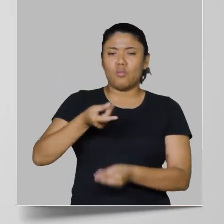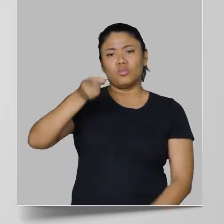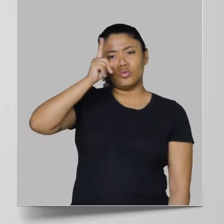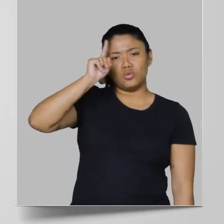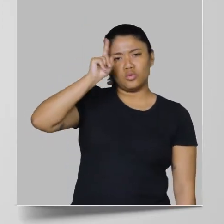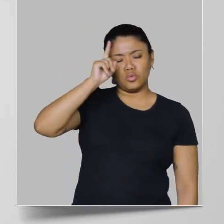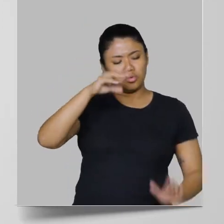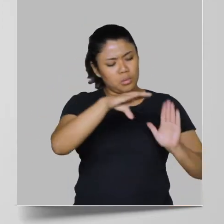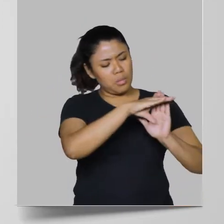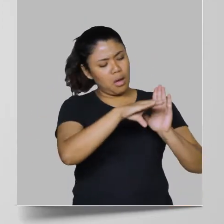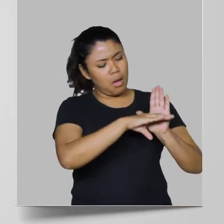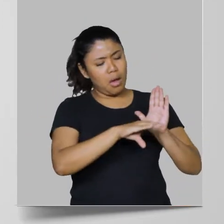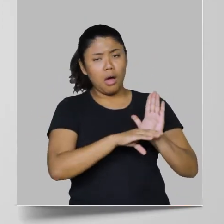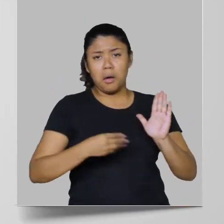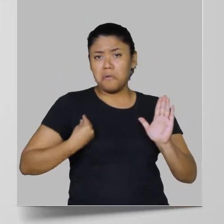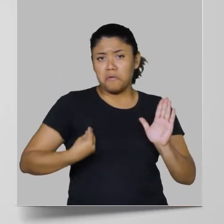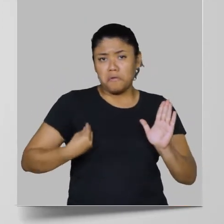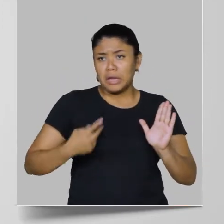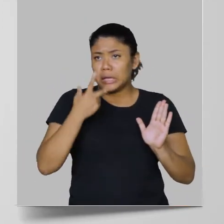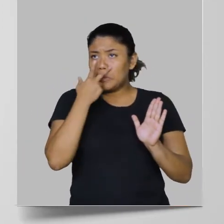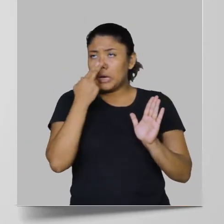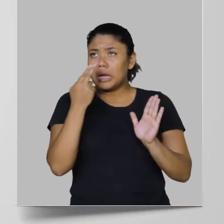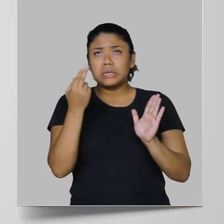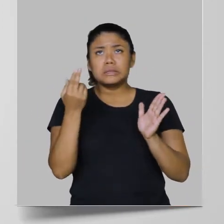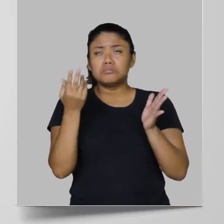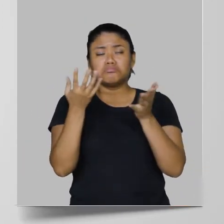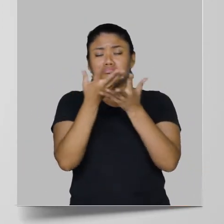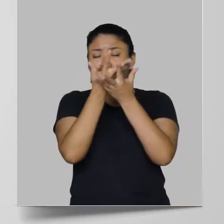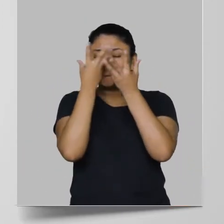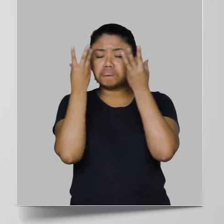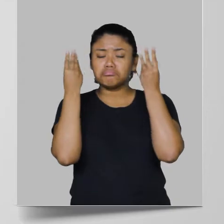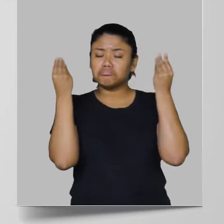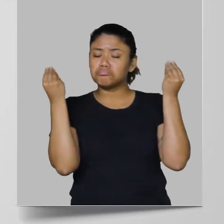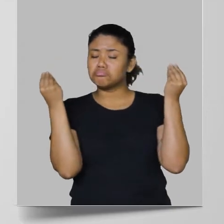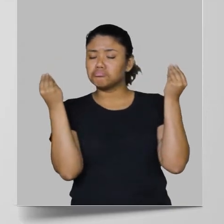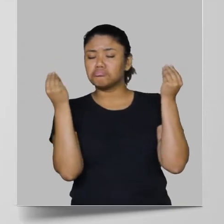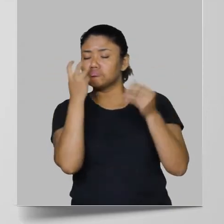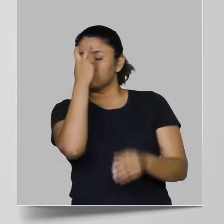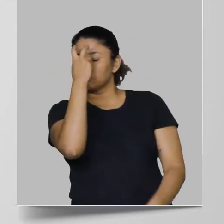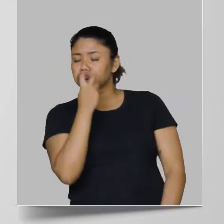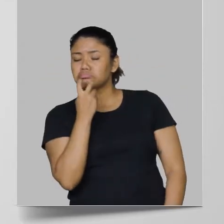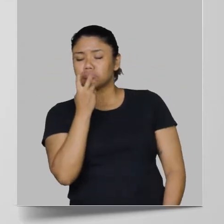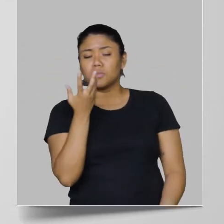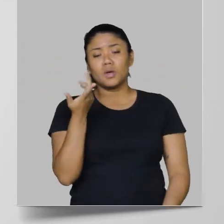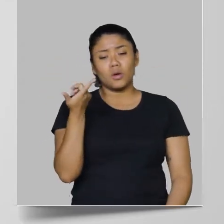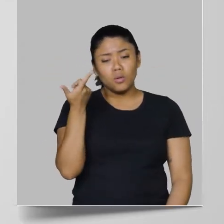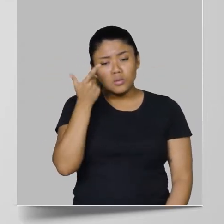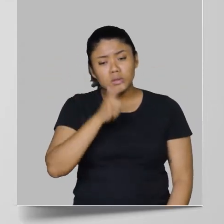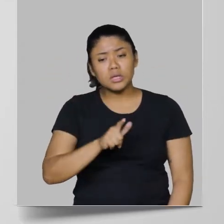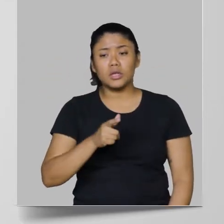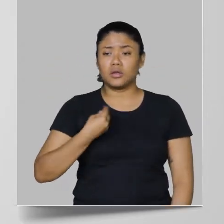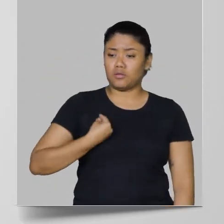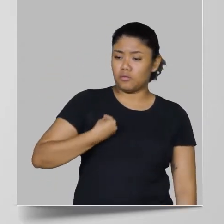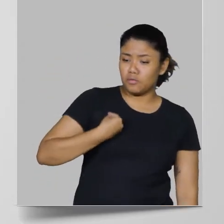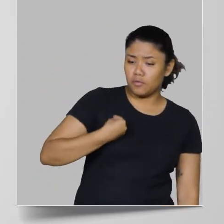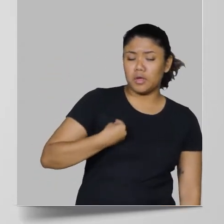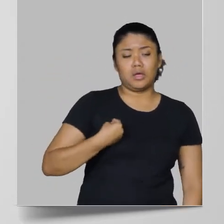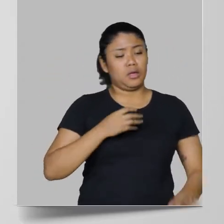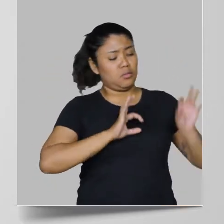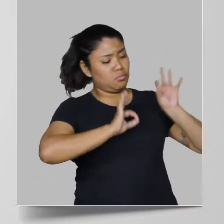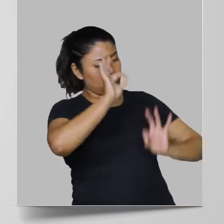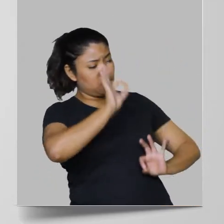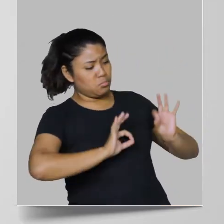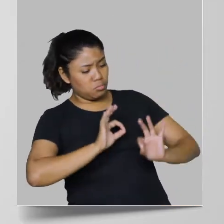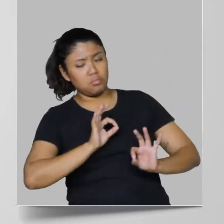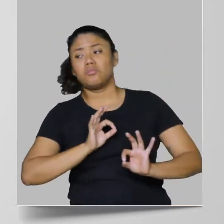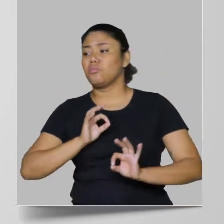normalmente, eu acabo não lembrando que eu sou cega, né? Eu faço a minha rotina, me organizo, venho trabalhar,